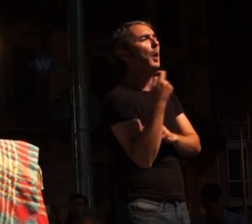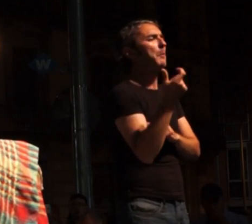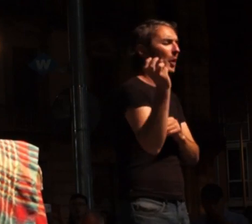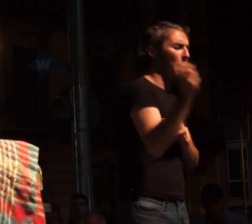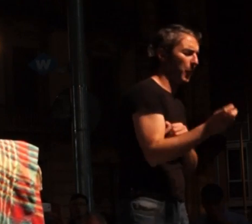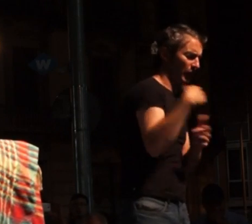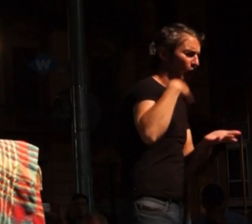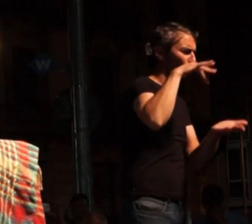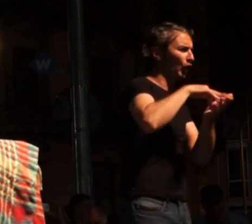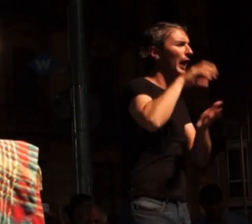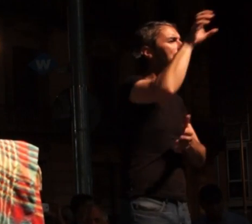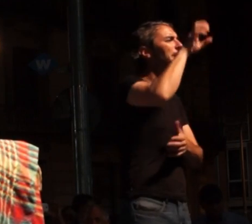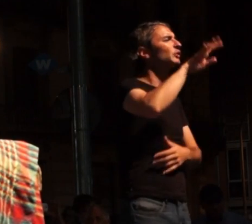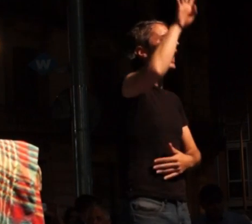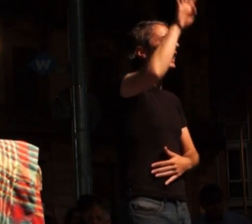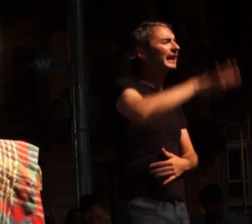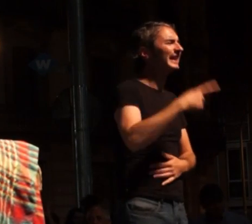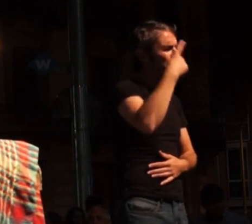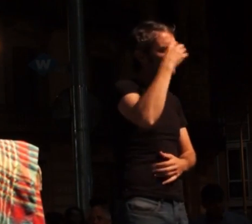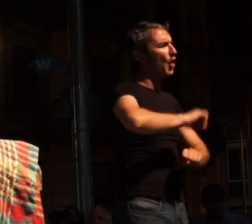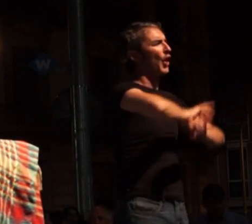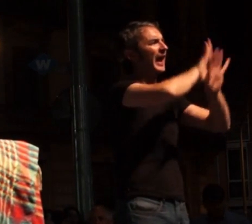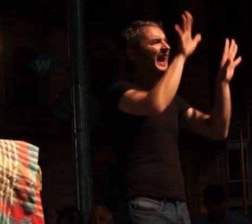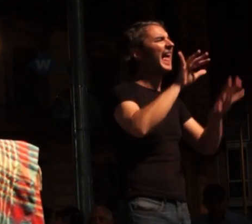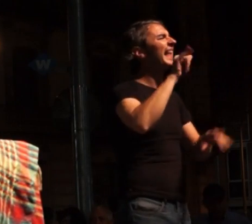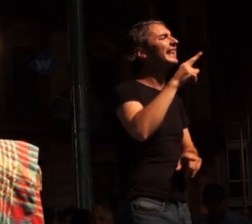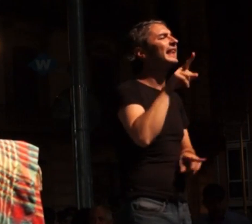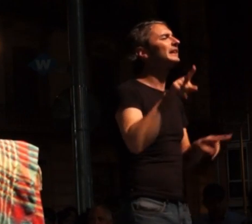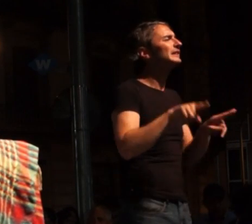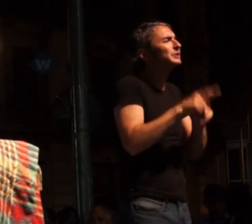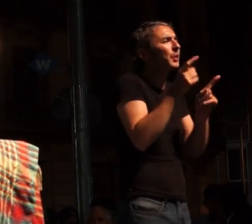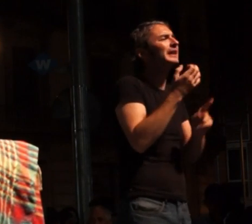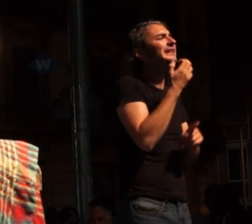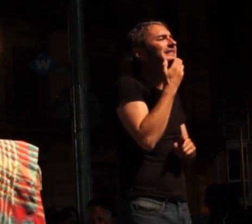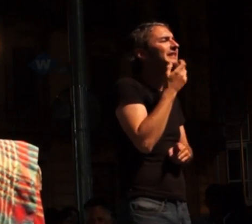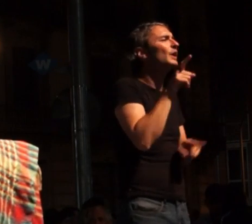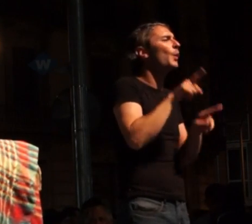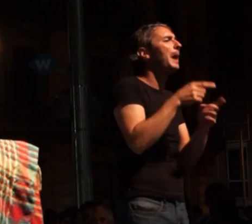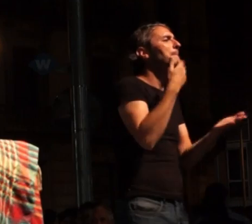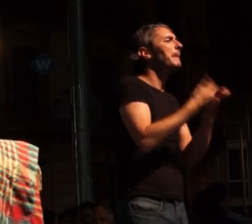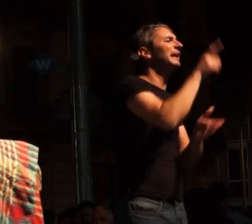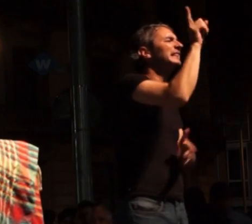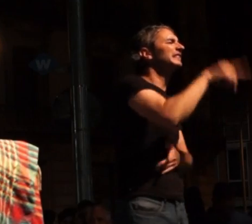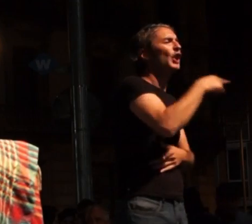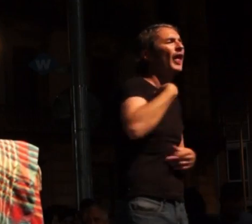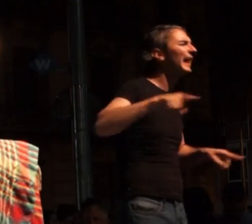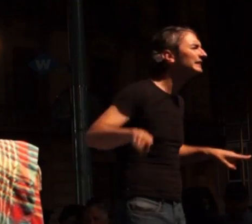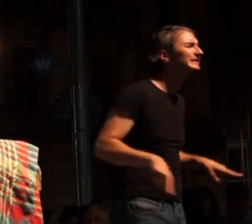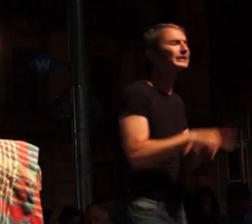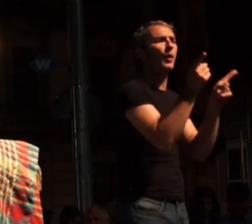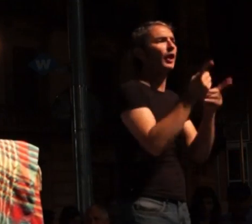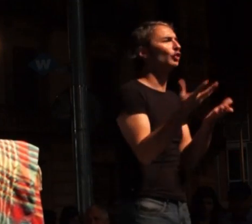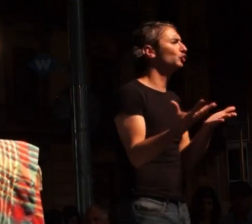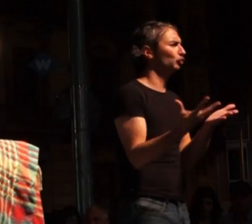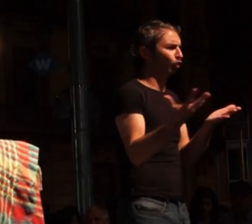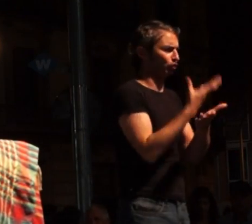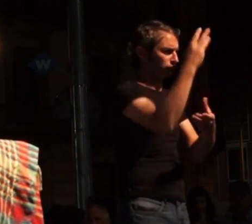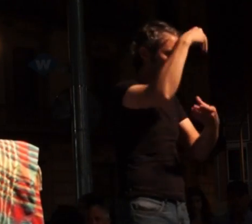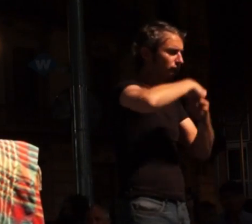estan als Països Catalans i, evidentment, independentment de si tenen papers o no els hi deixem tenir papers.